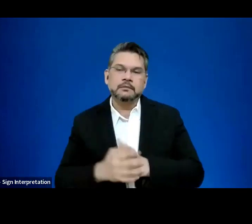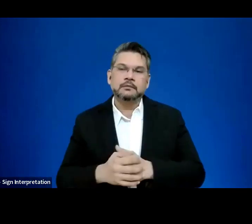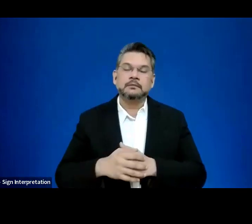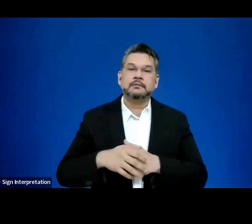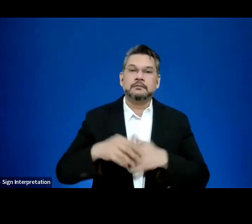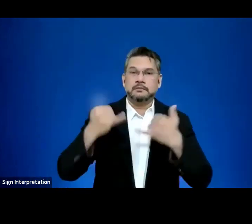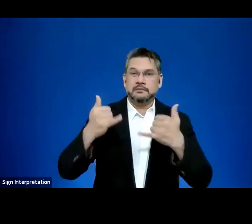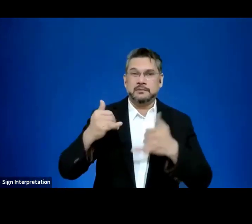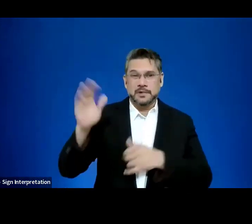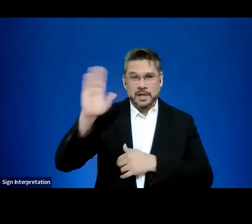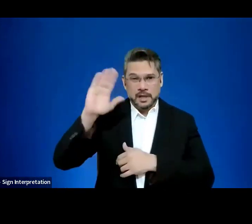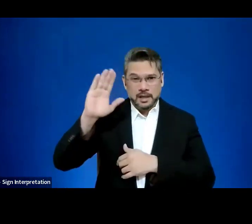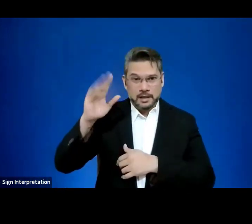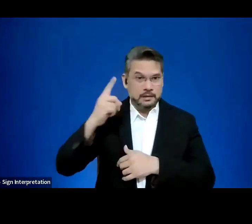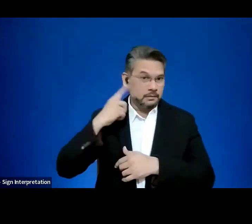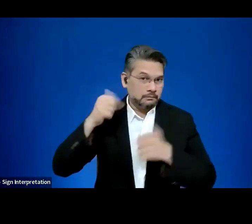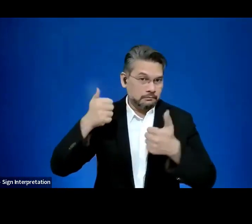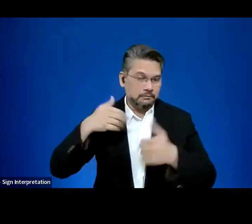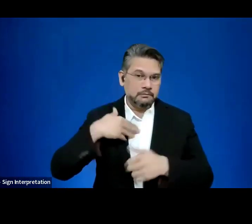面。